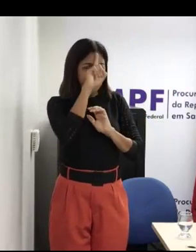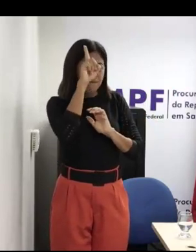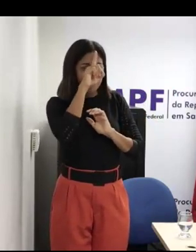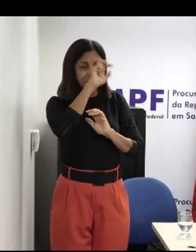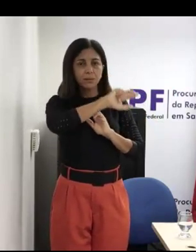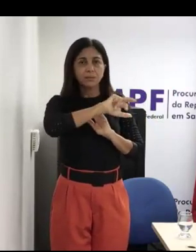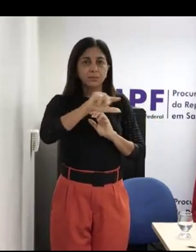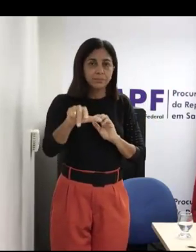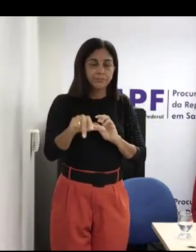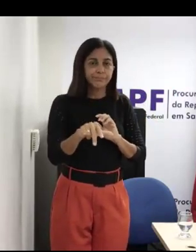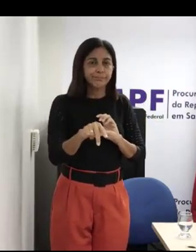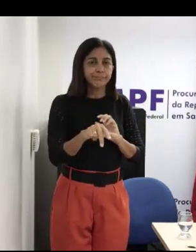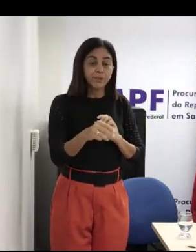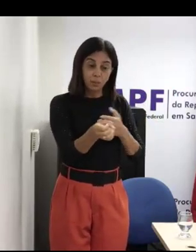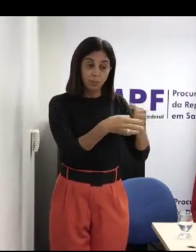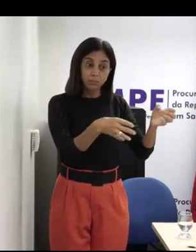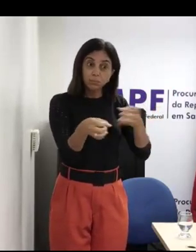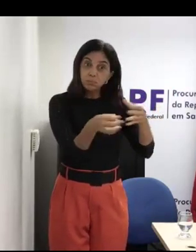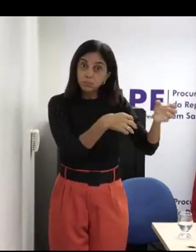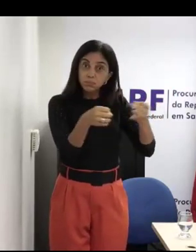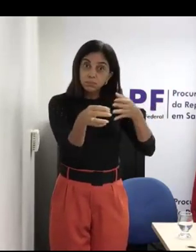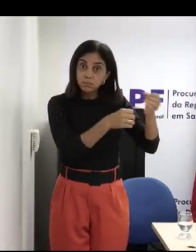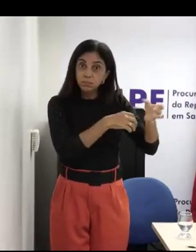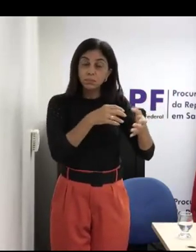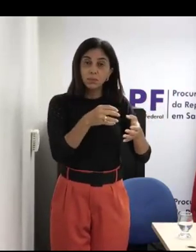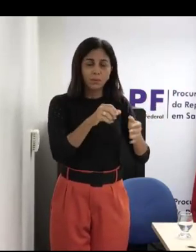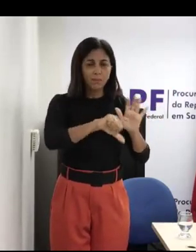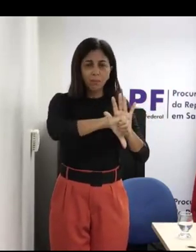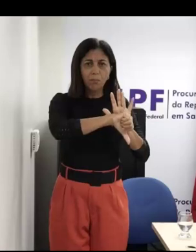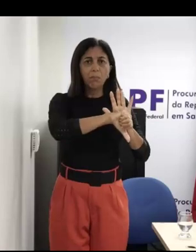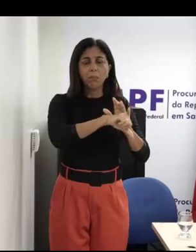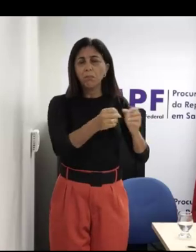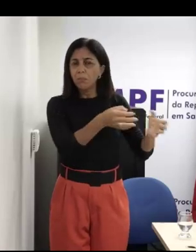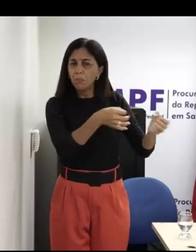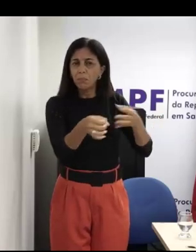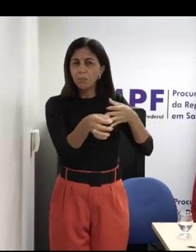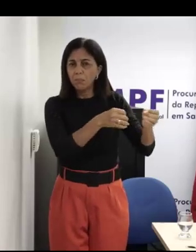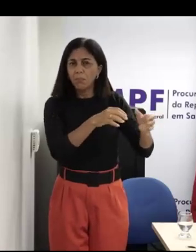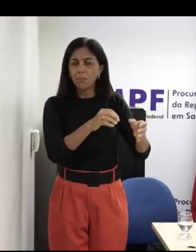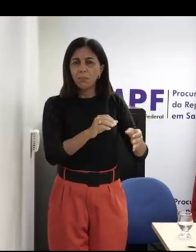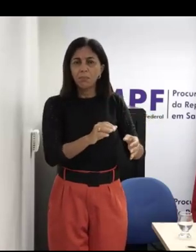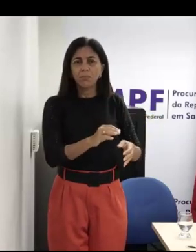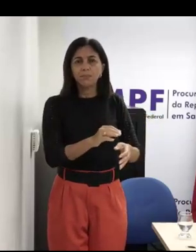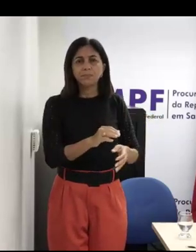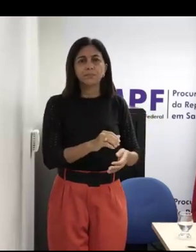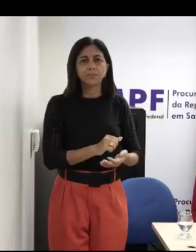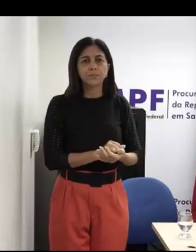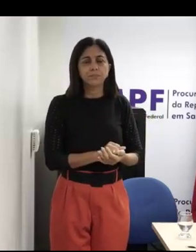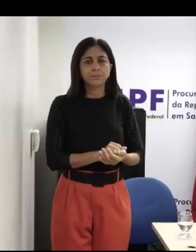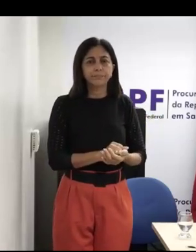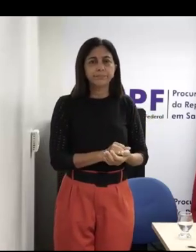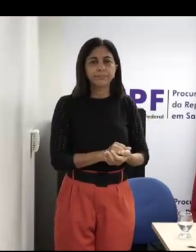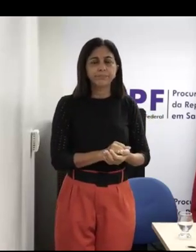forem parados a tempo eles vão se especializando cada vez mais nessa prática de crime e vão fazendo mais